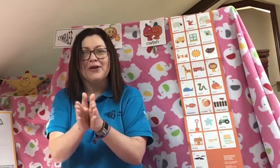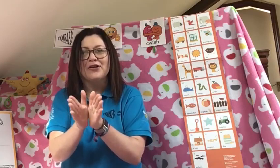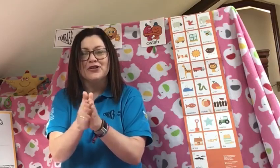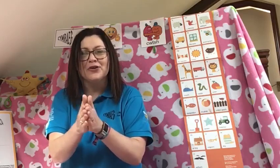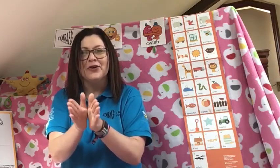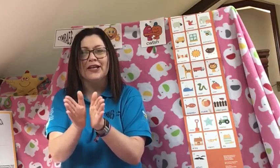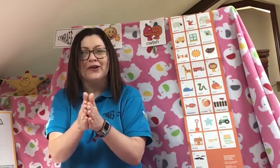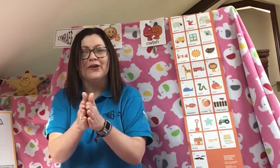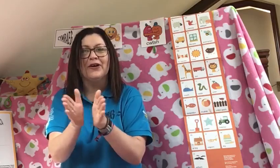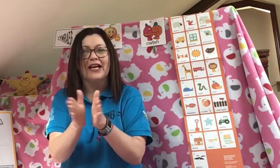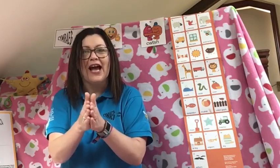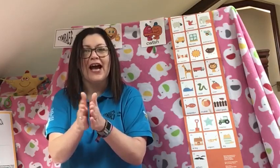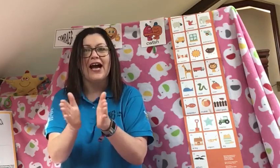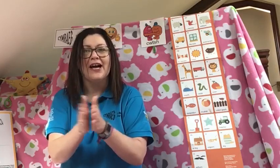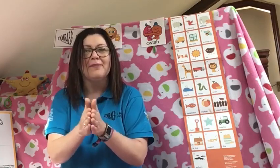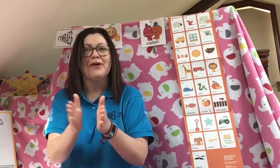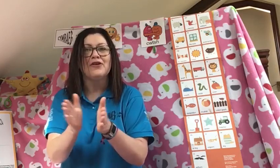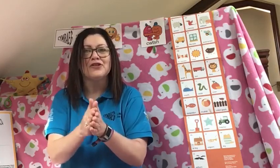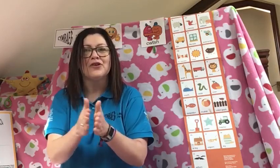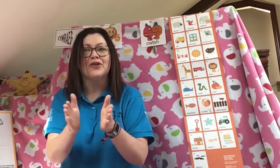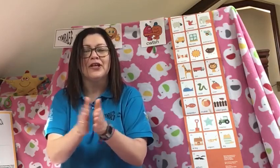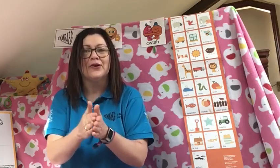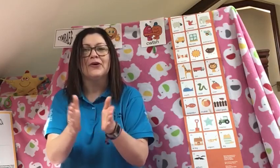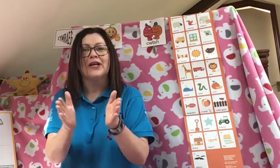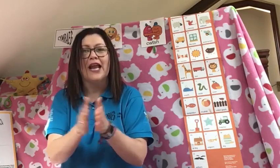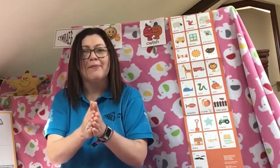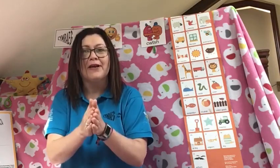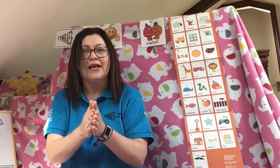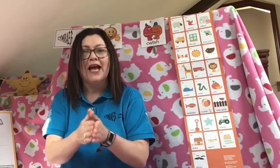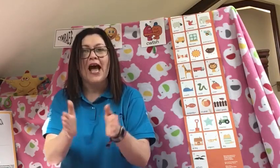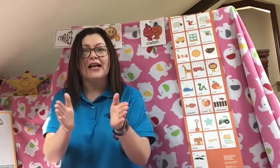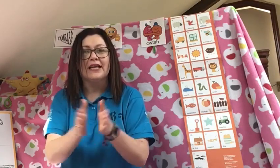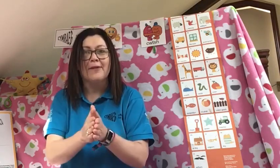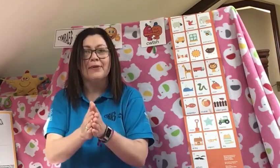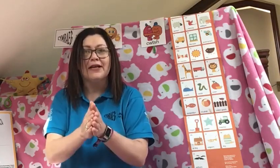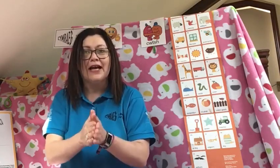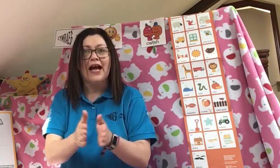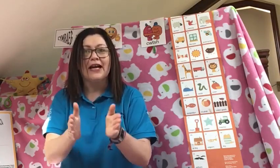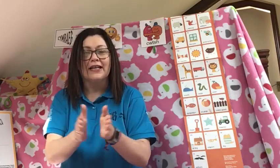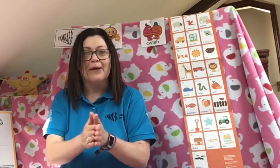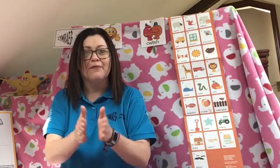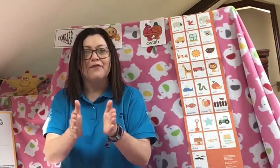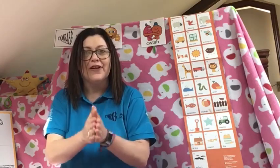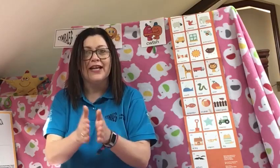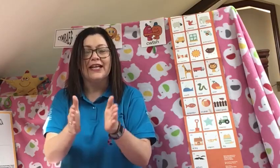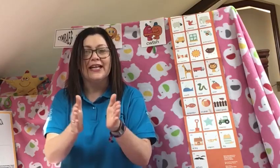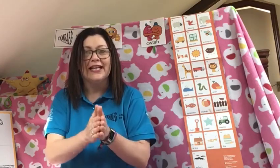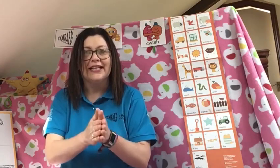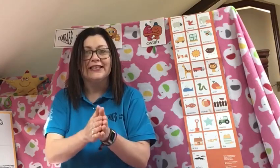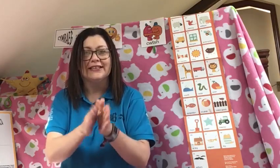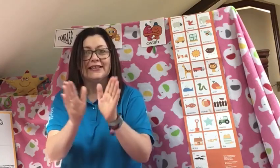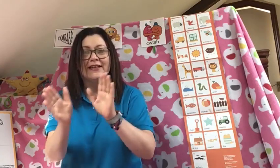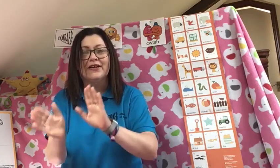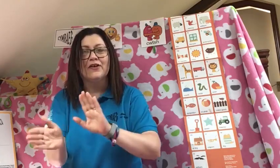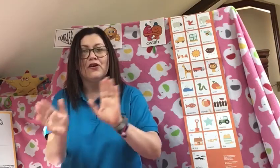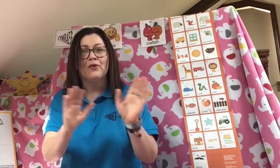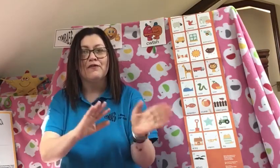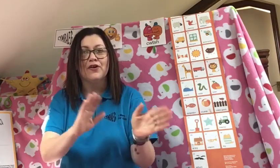Clapio'r dwylo, clapio'r dwylo, clap a clap fel hyn. Chwifio.